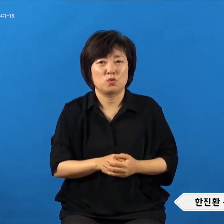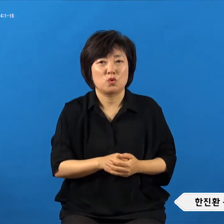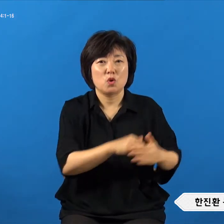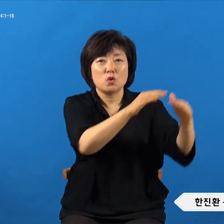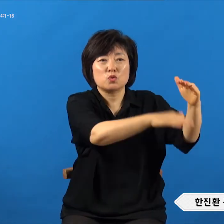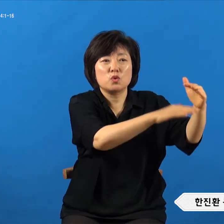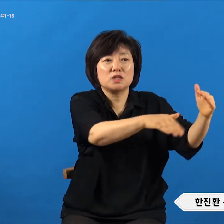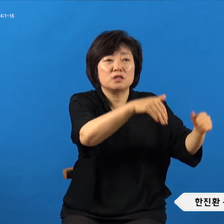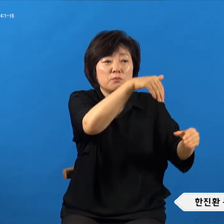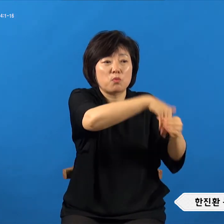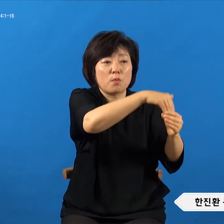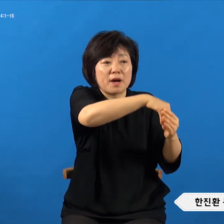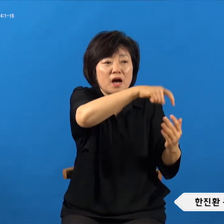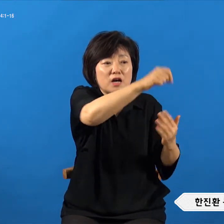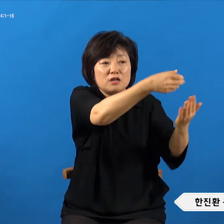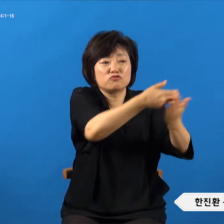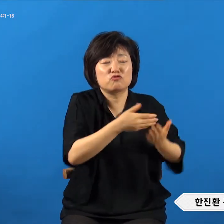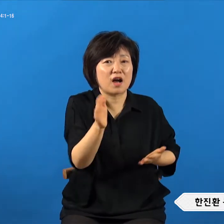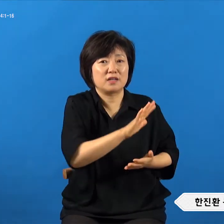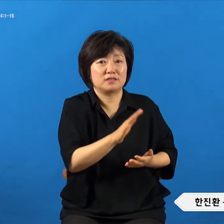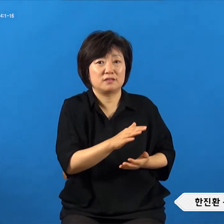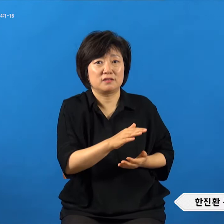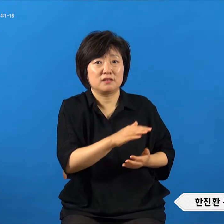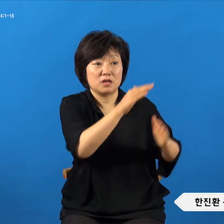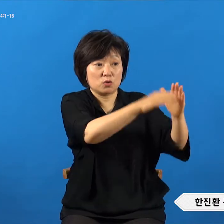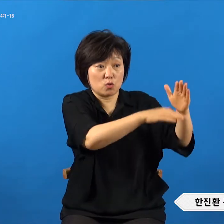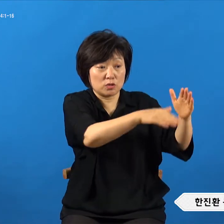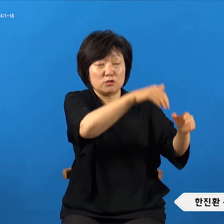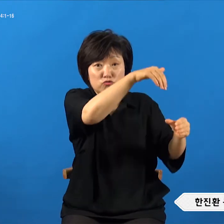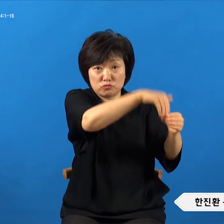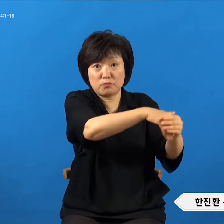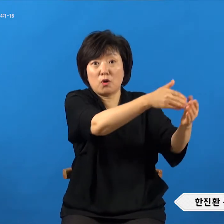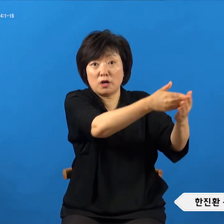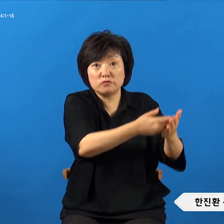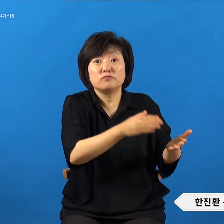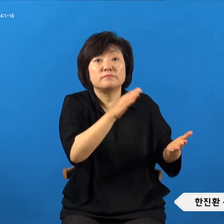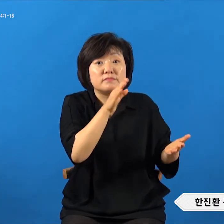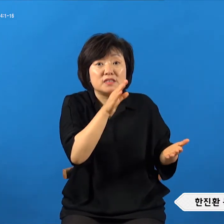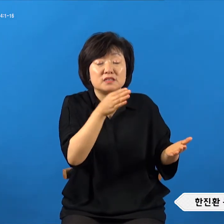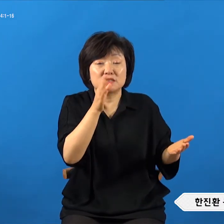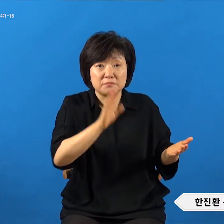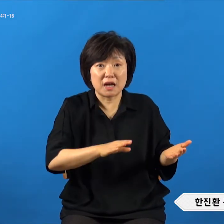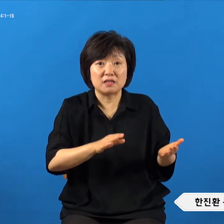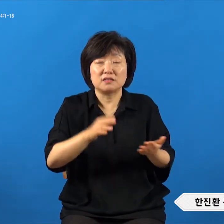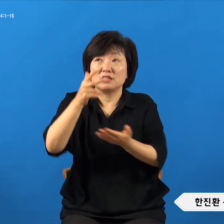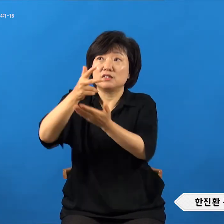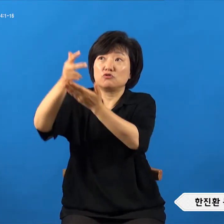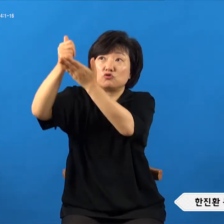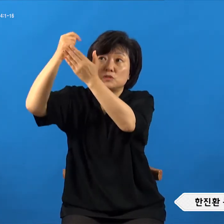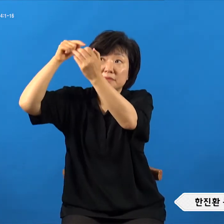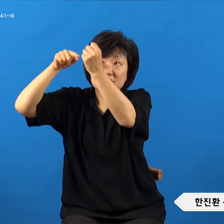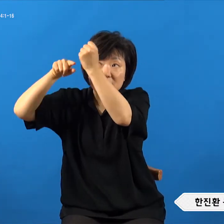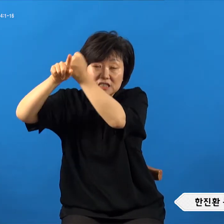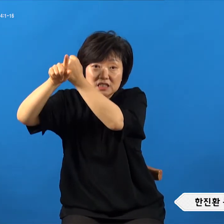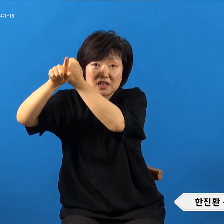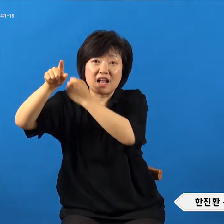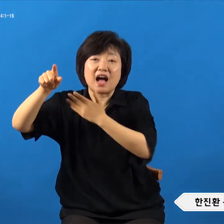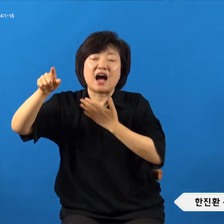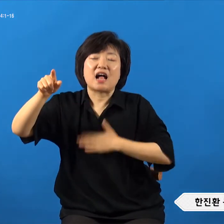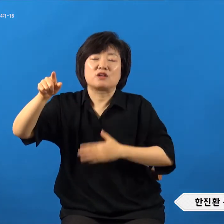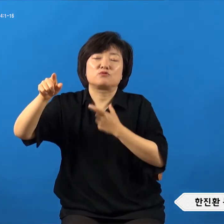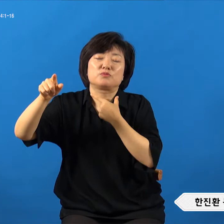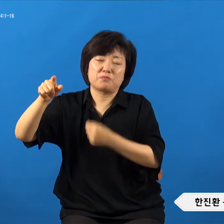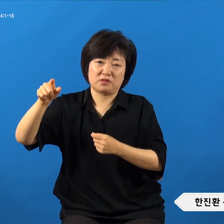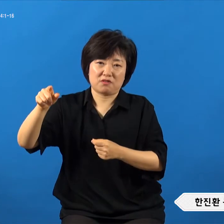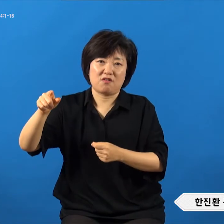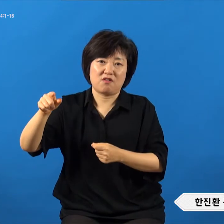교인들이 뽑은 것이 아닙니다. 교인들이 투표를 하기는 했지만 그것은 주님의 뜻을 알기 위해서